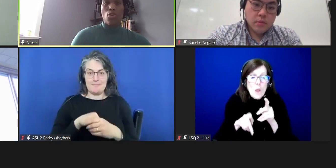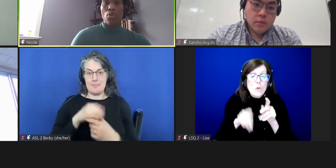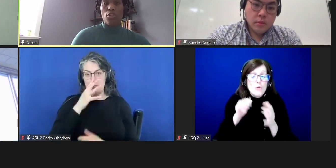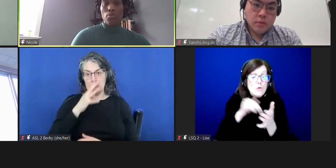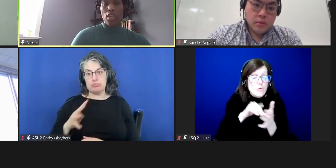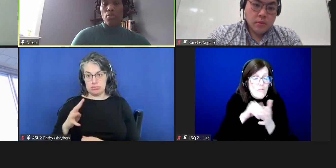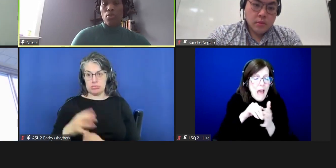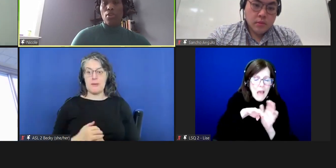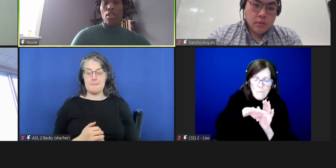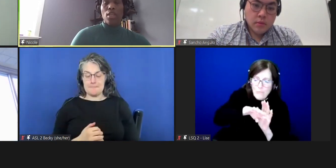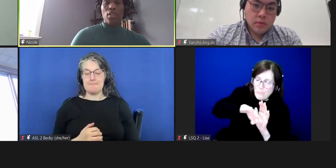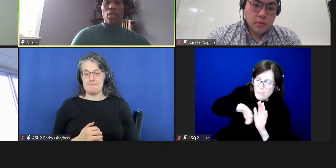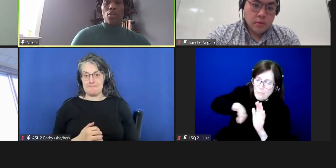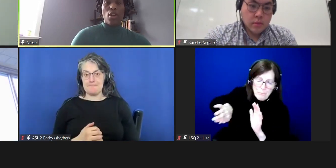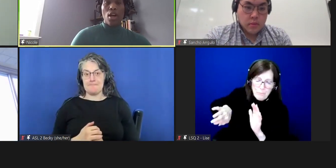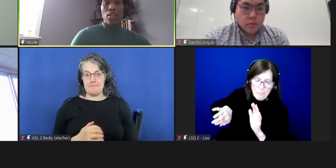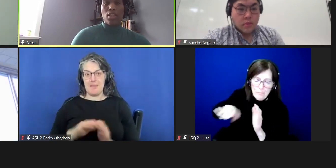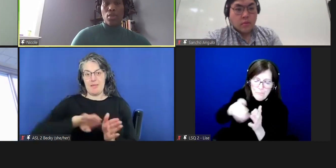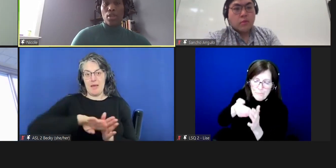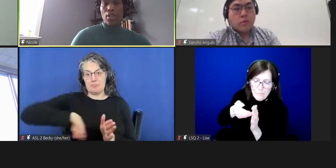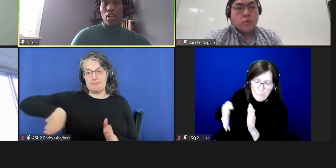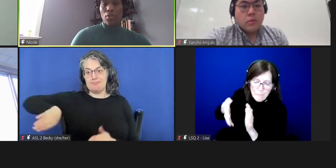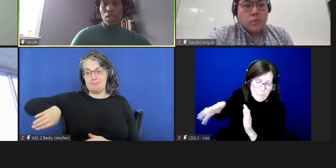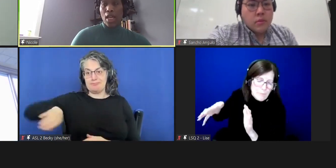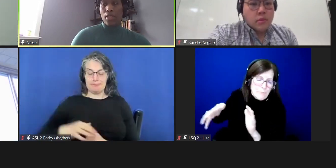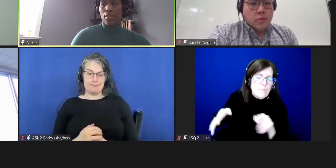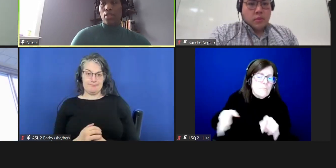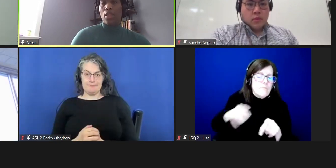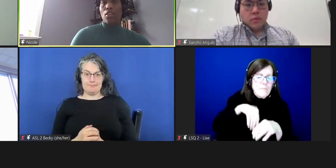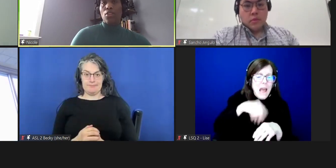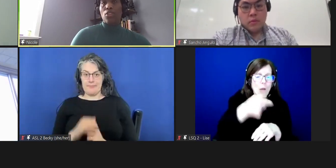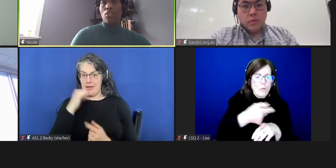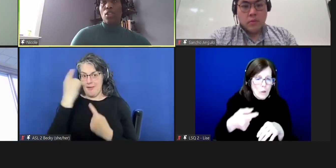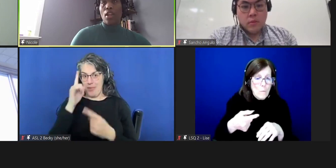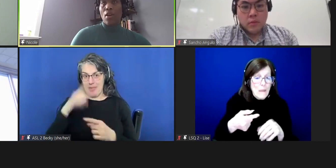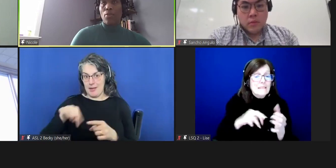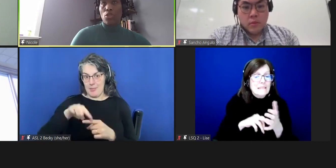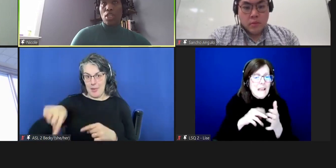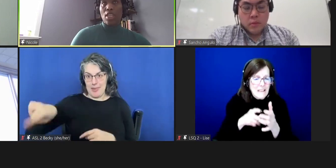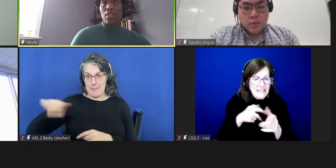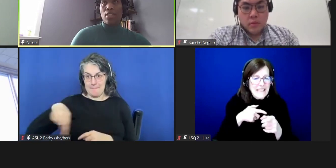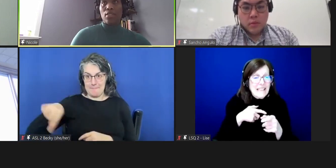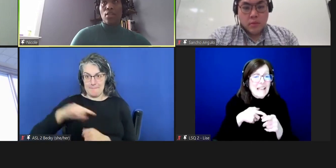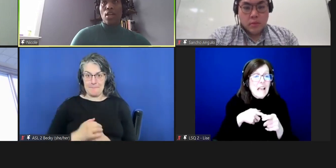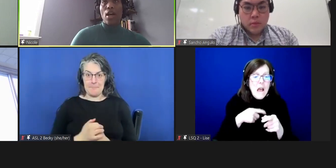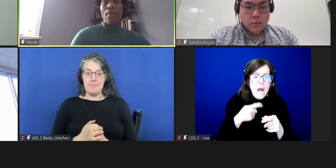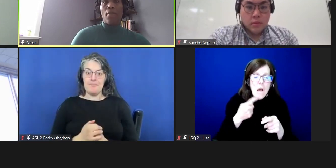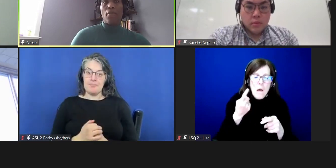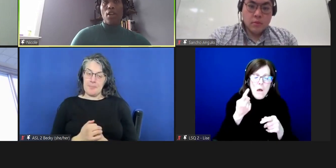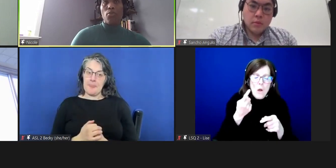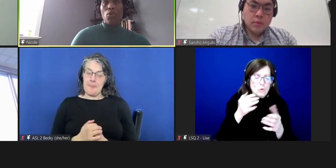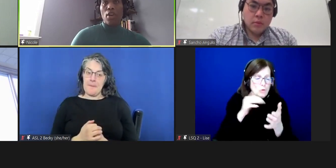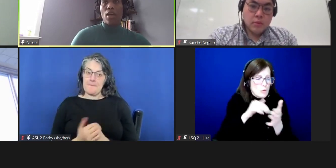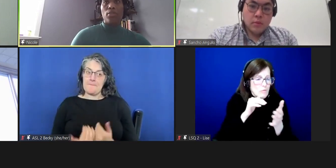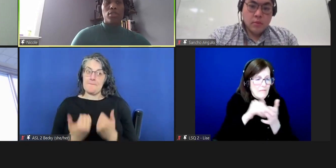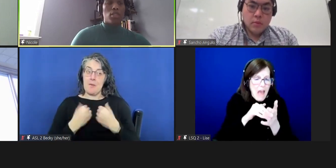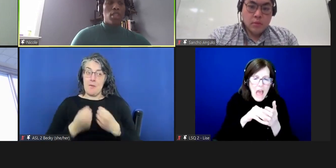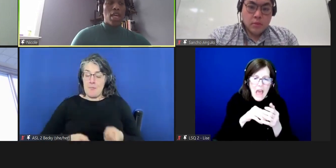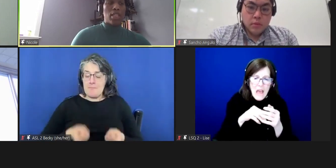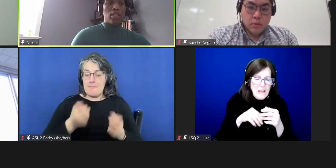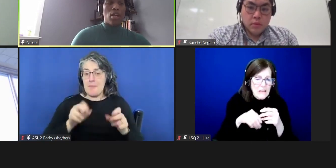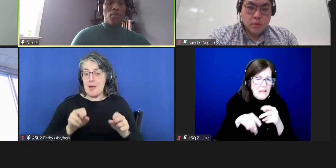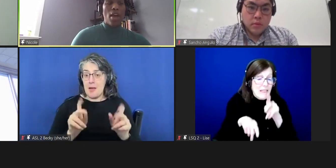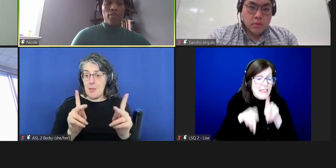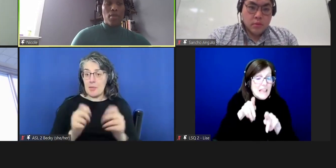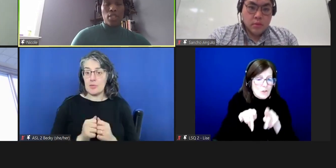incorporer les gens, ne tiennent pas compte d'une tranche importante de population, des gens qui sont laissés de